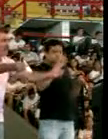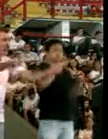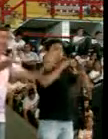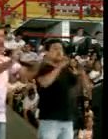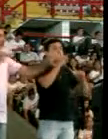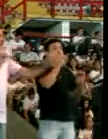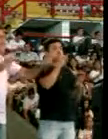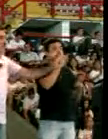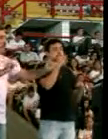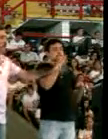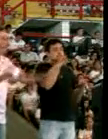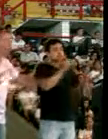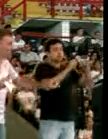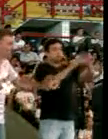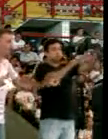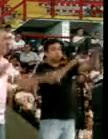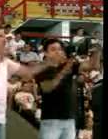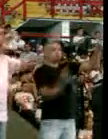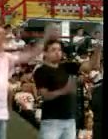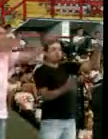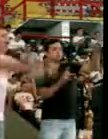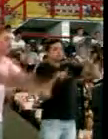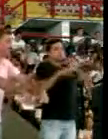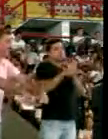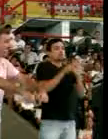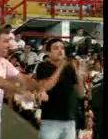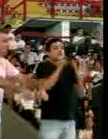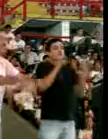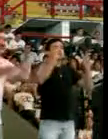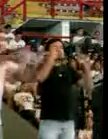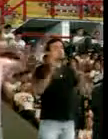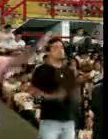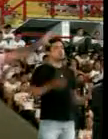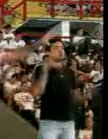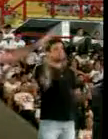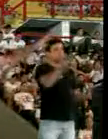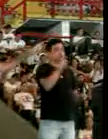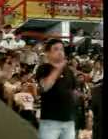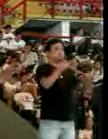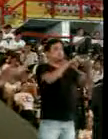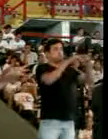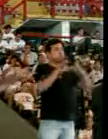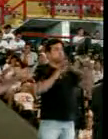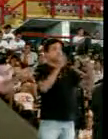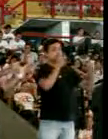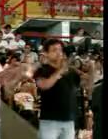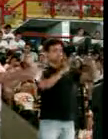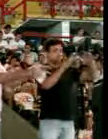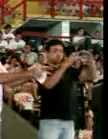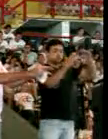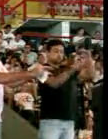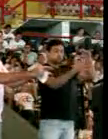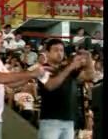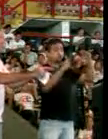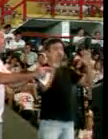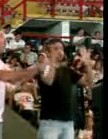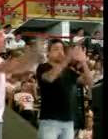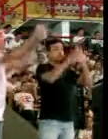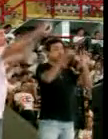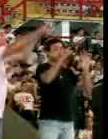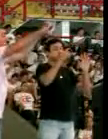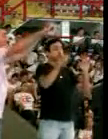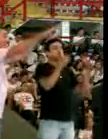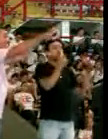do oceano não pertence a país nenhum, pertence à humanidade. Então, essa parte do oceano que pertence à